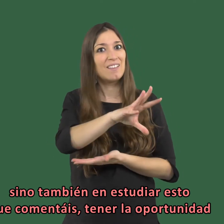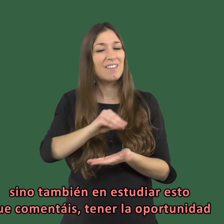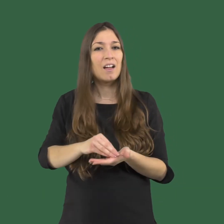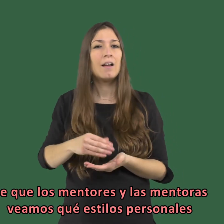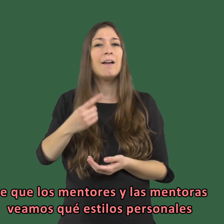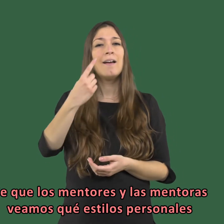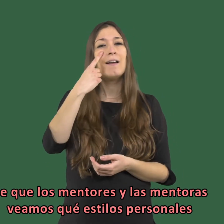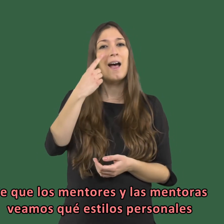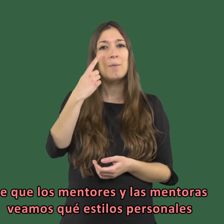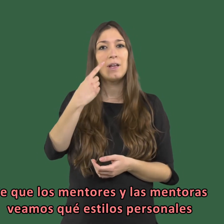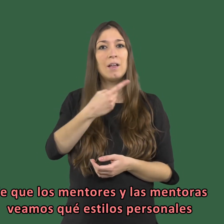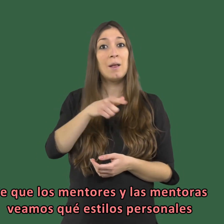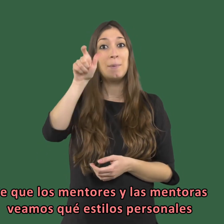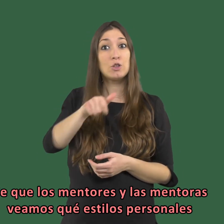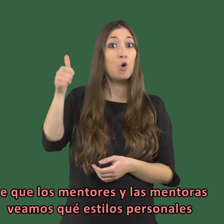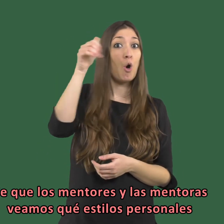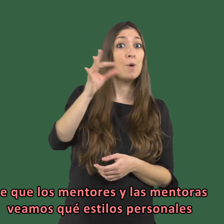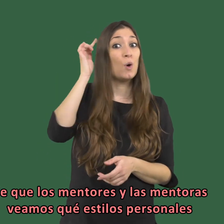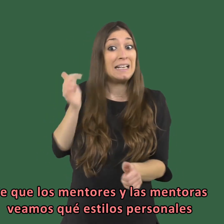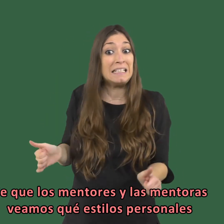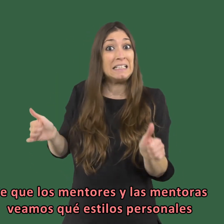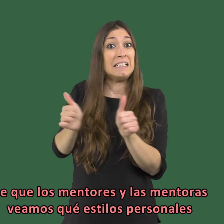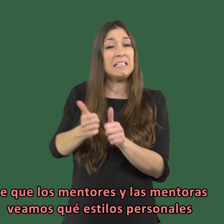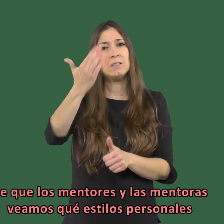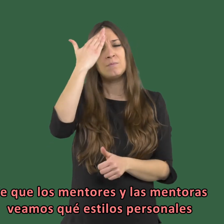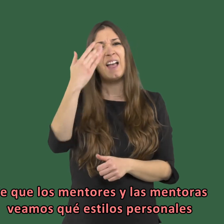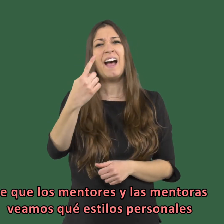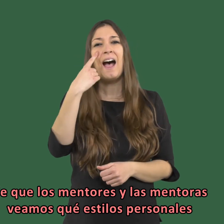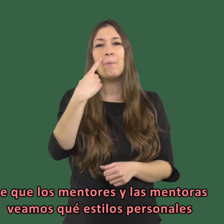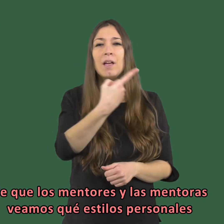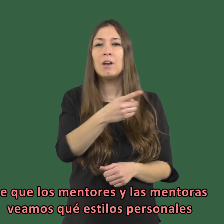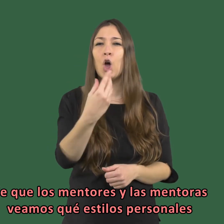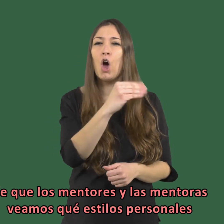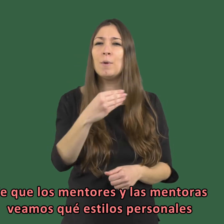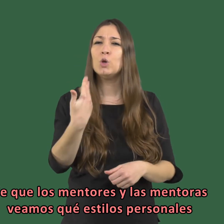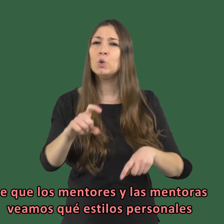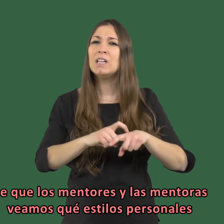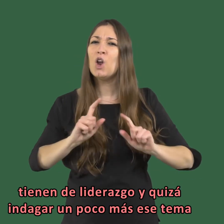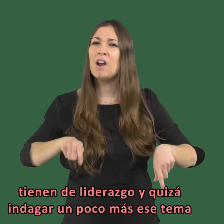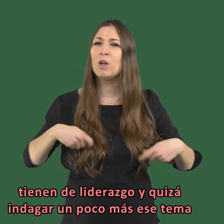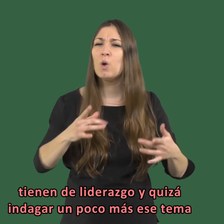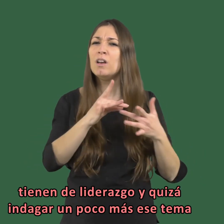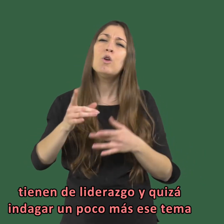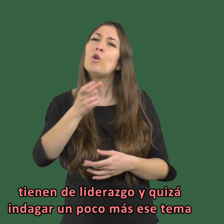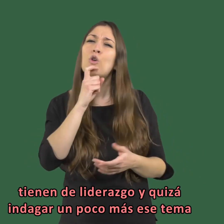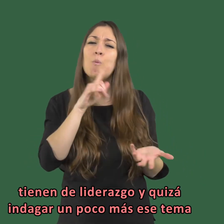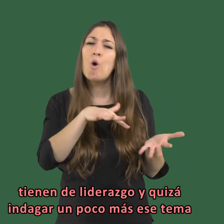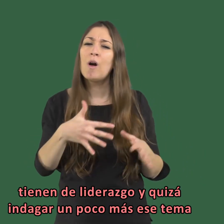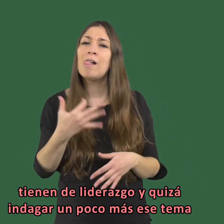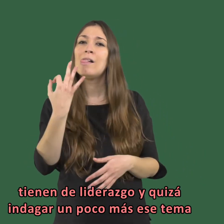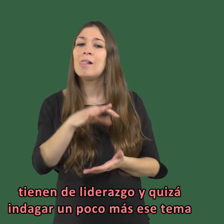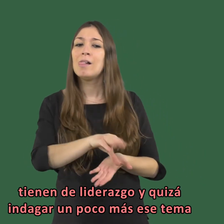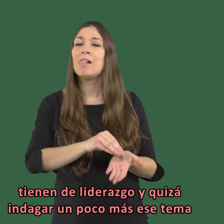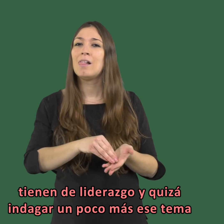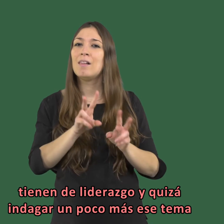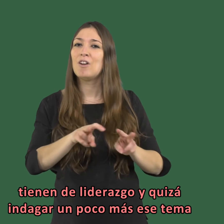la oportunidad de que los mentores y las mentoras veamos qué estilos personales tienen, ¿no? De liderazgo, y quizá